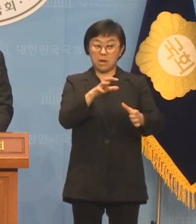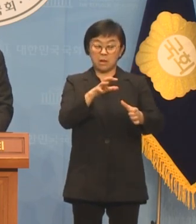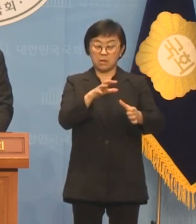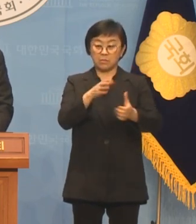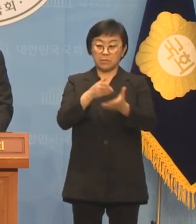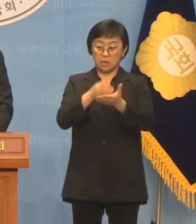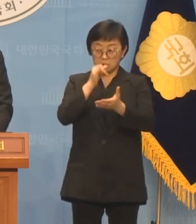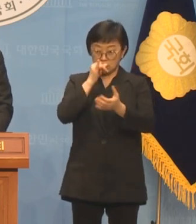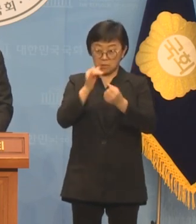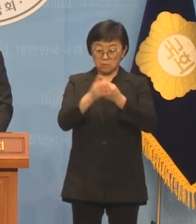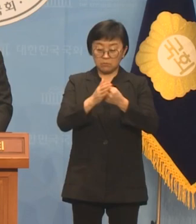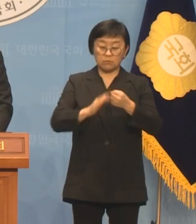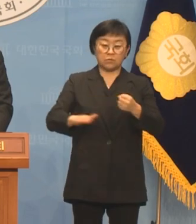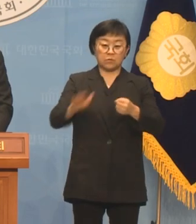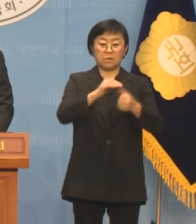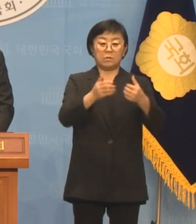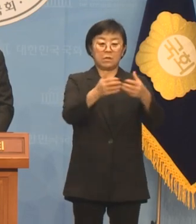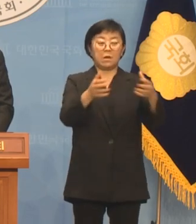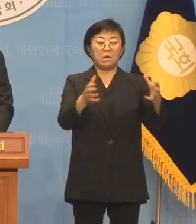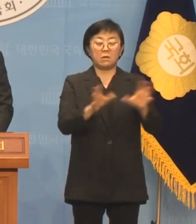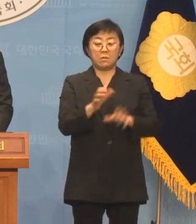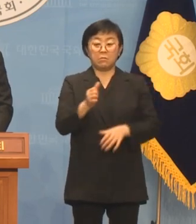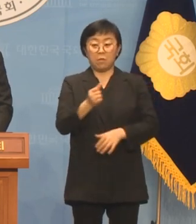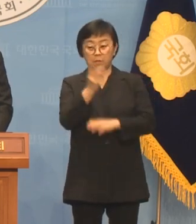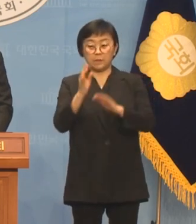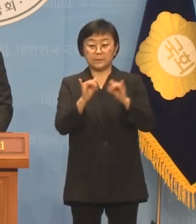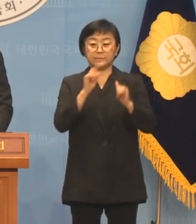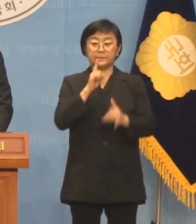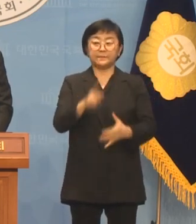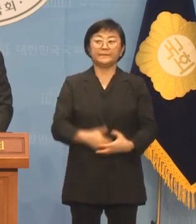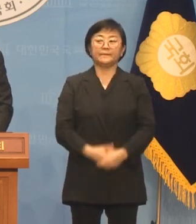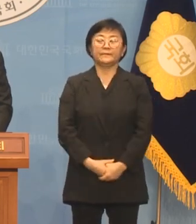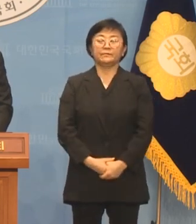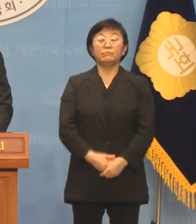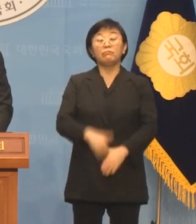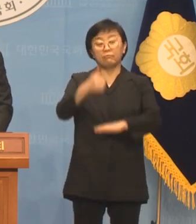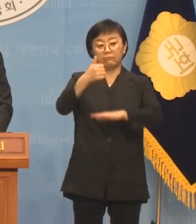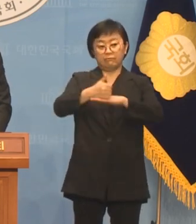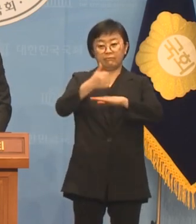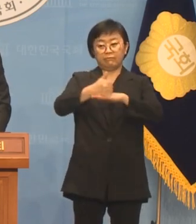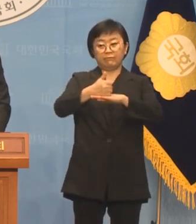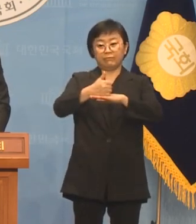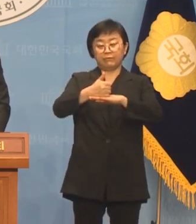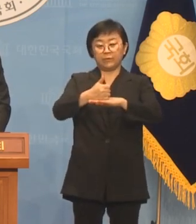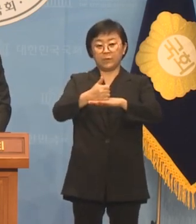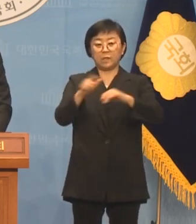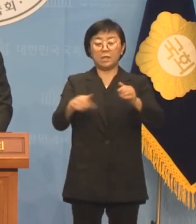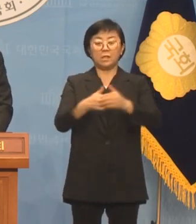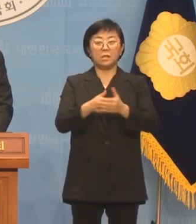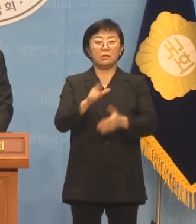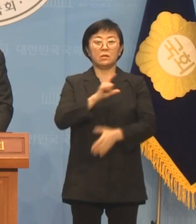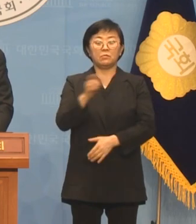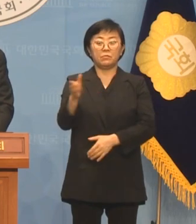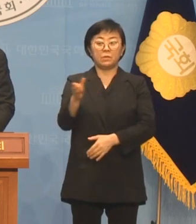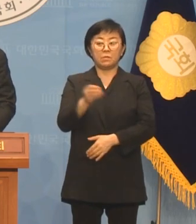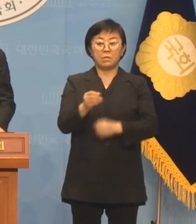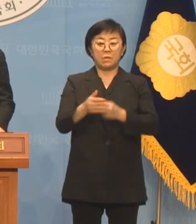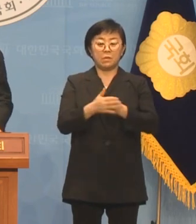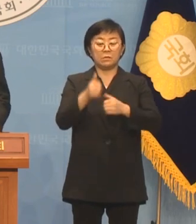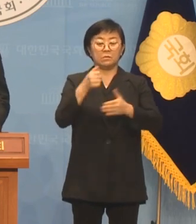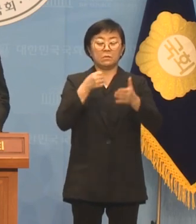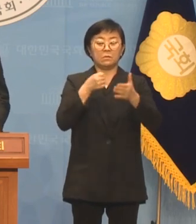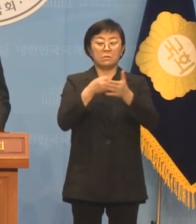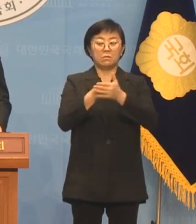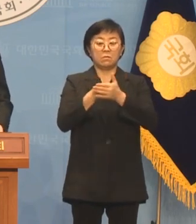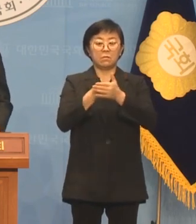한 게 우리 당의 몇몇 사람들이었습니다. 근데 결국에는 이 공간의 이름을 빌어서 그